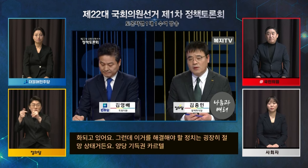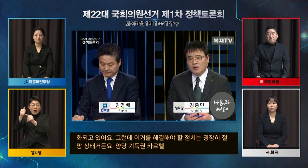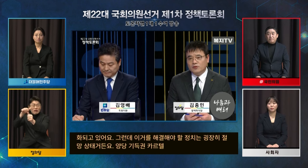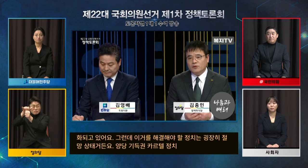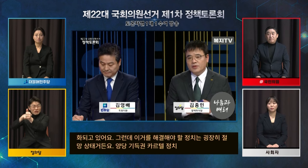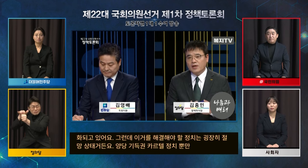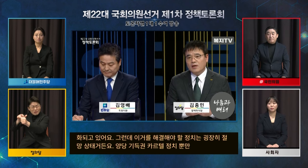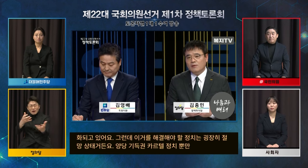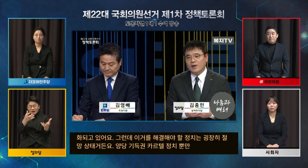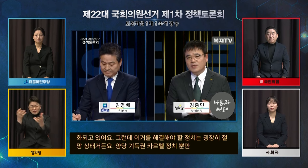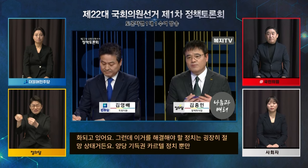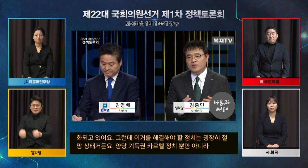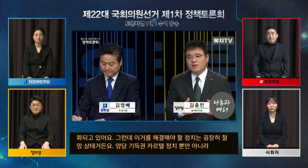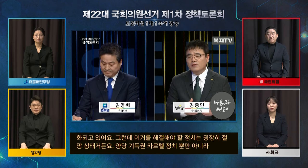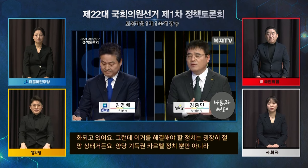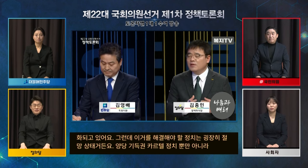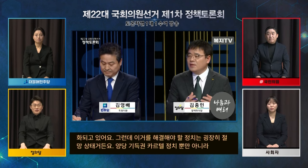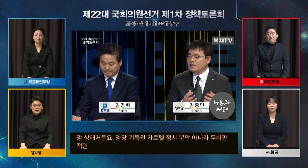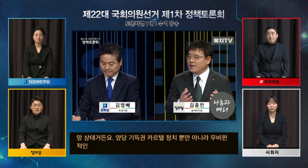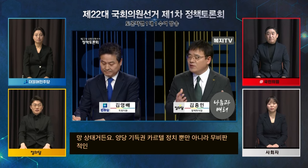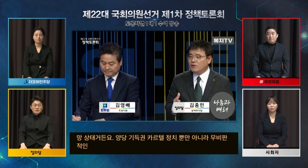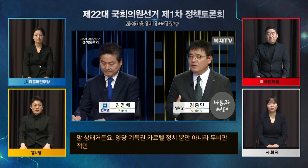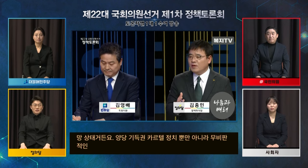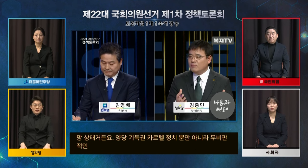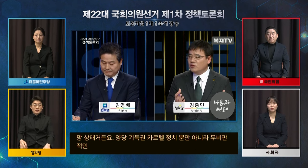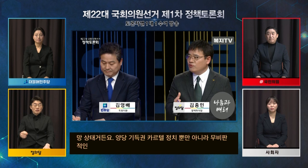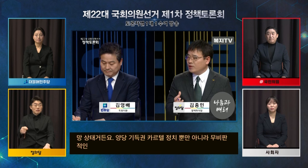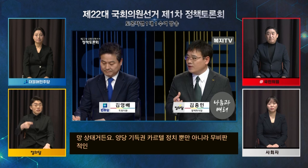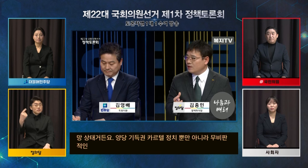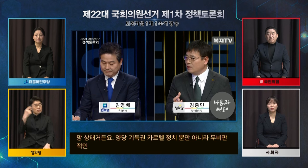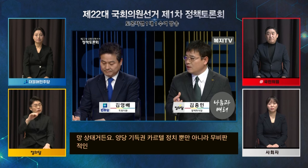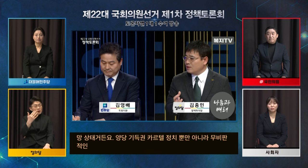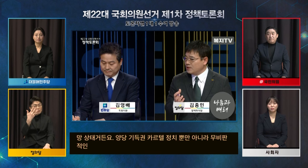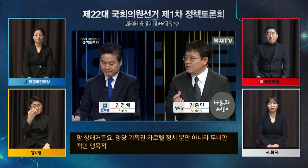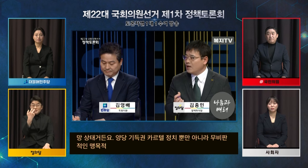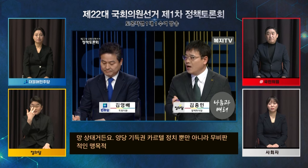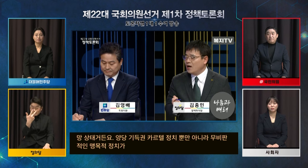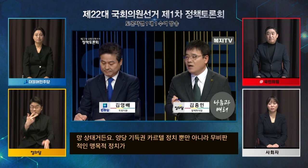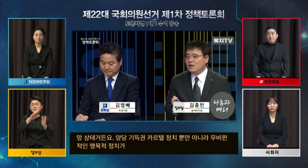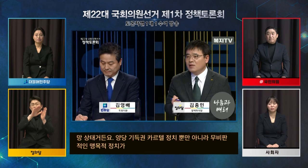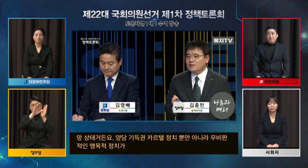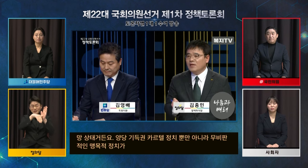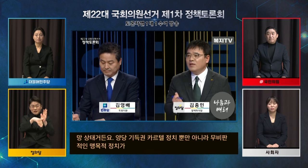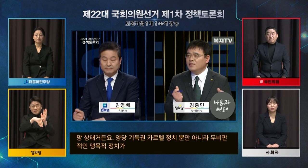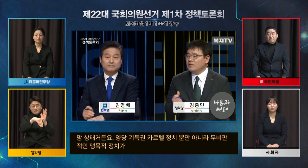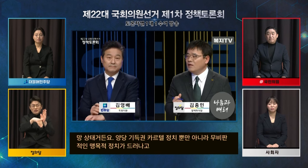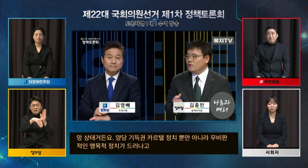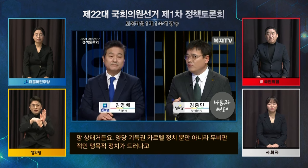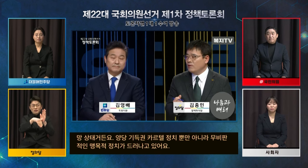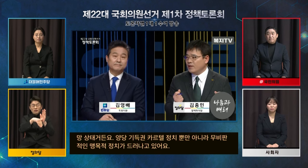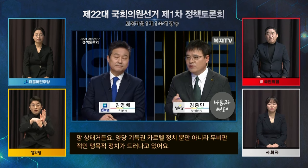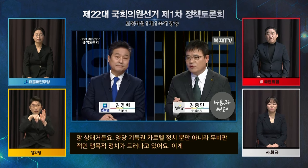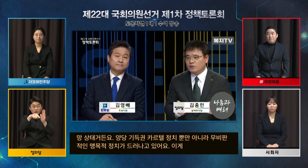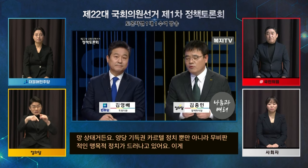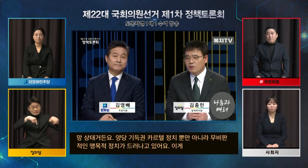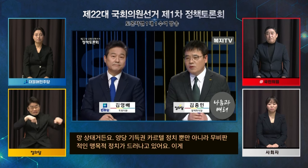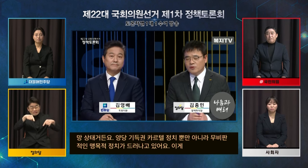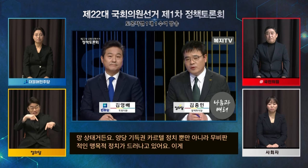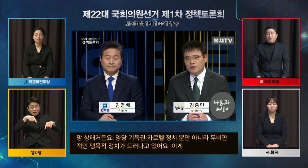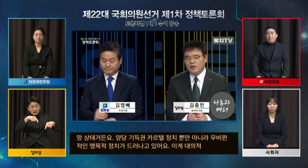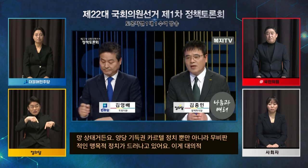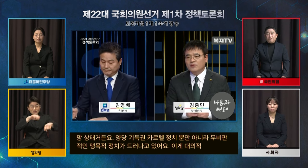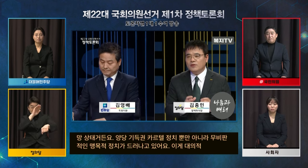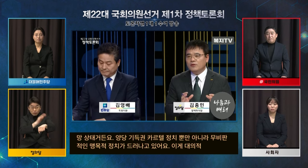있어요. 저는 이게 87년 대의적 형태의 민주주의 체제가 상당히 심각한 위기에 빠진 것이고